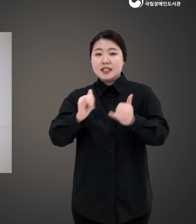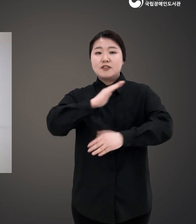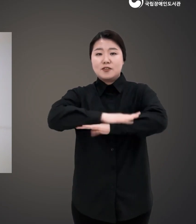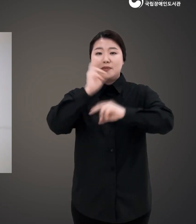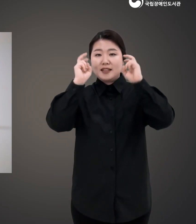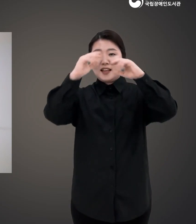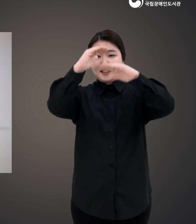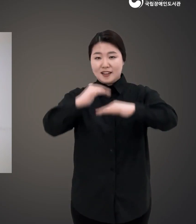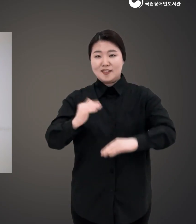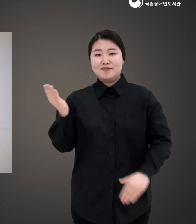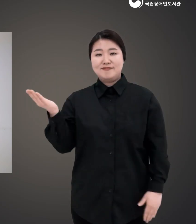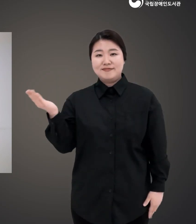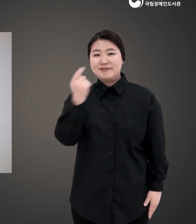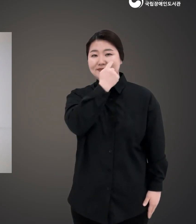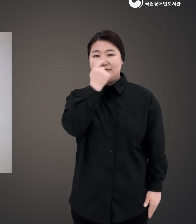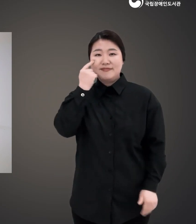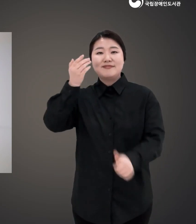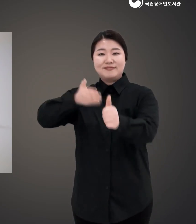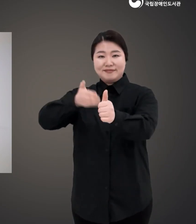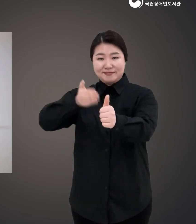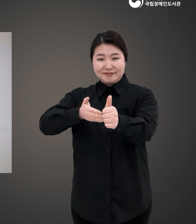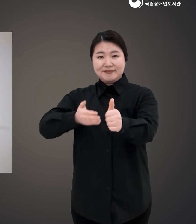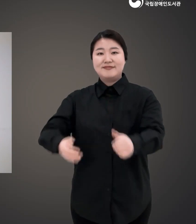돈의 심리학이었습니다.